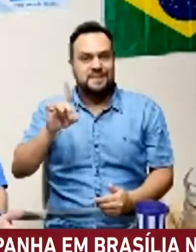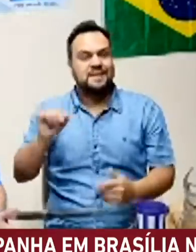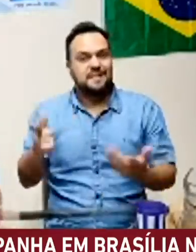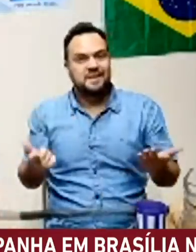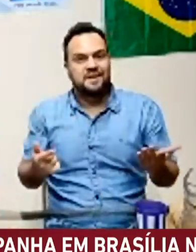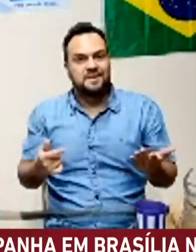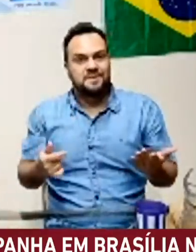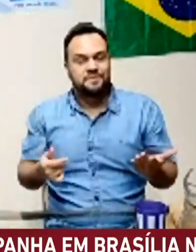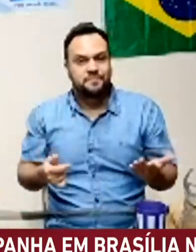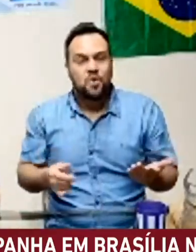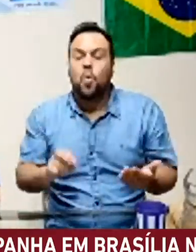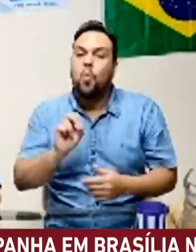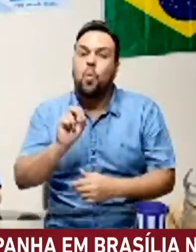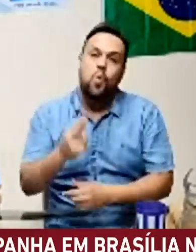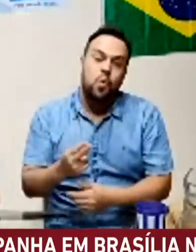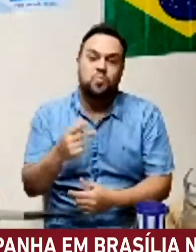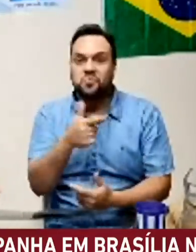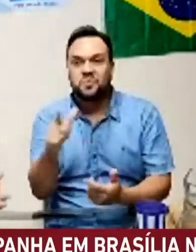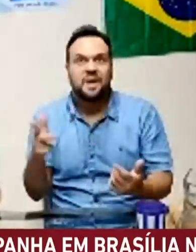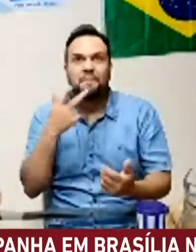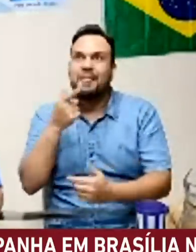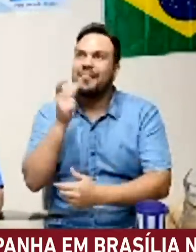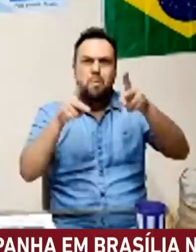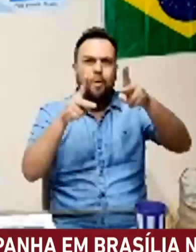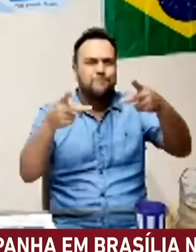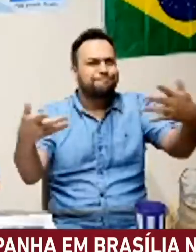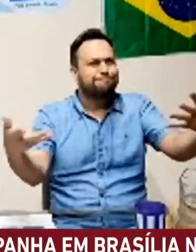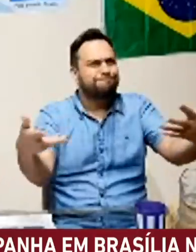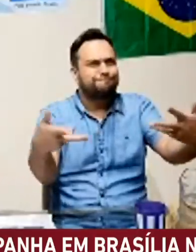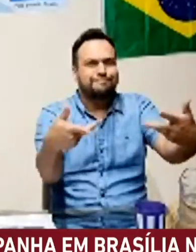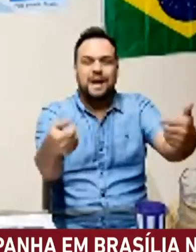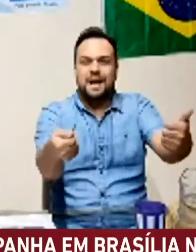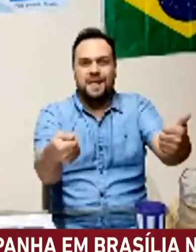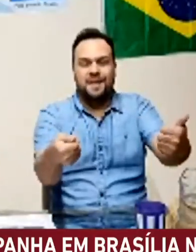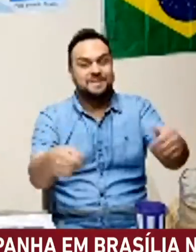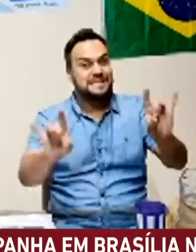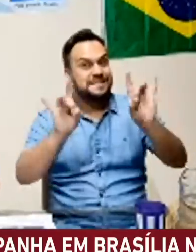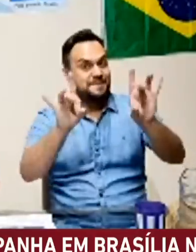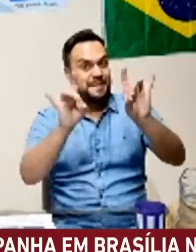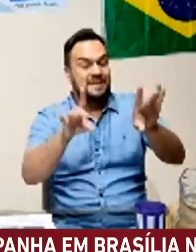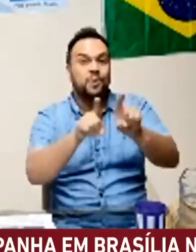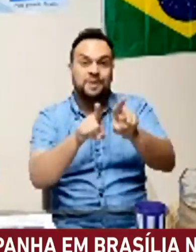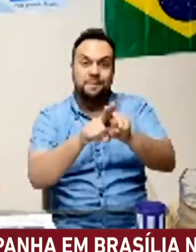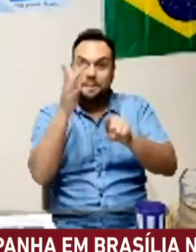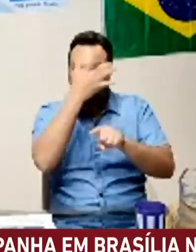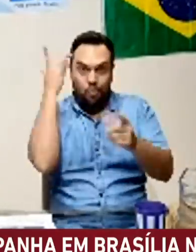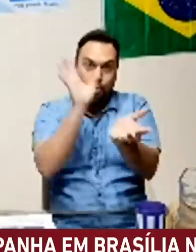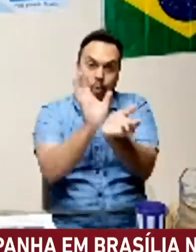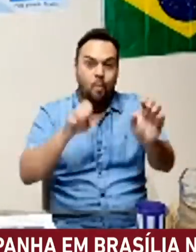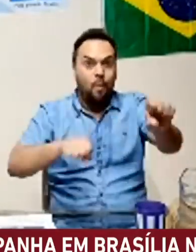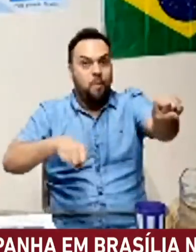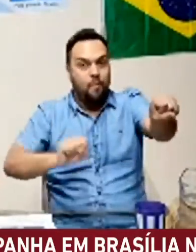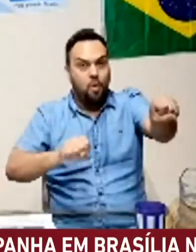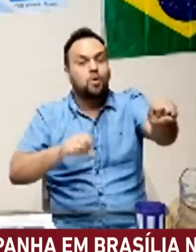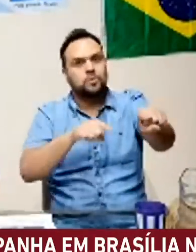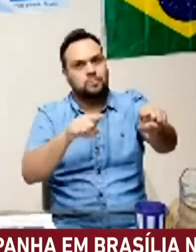Entubou isso aí. Ou não tem do que falar e chama de genocida. Jair Bolsonaro voltou a questionar as pesquisas que apontam uma